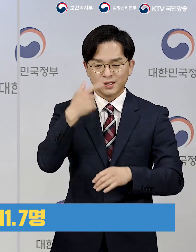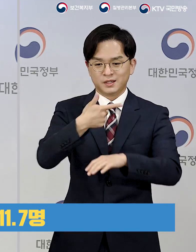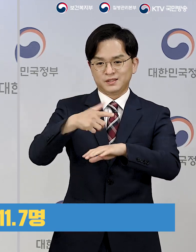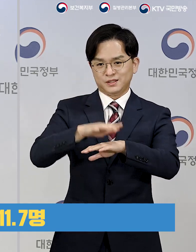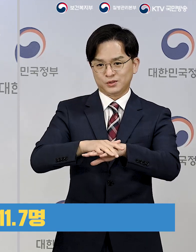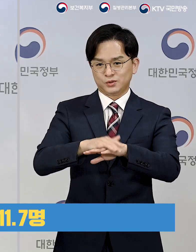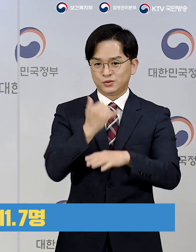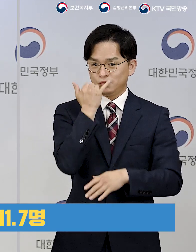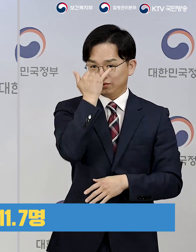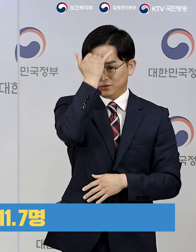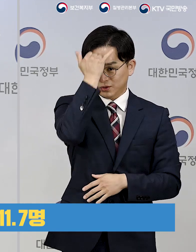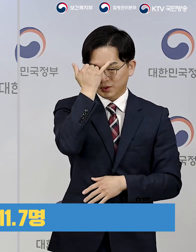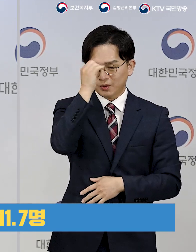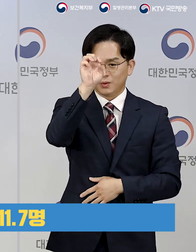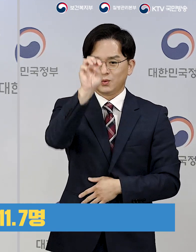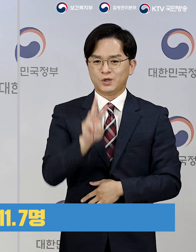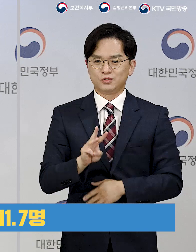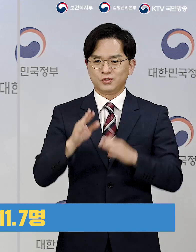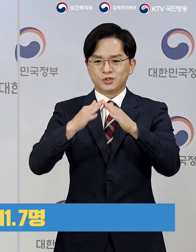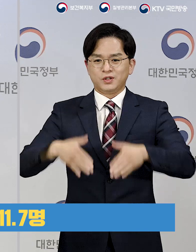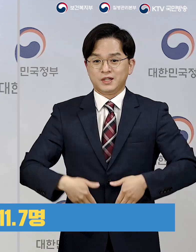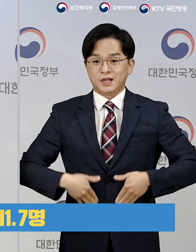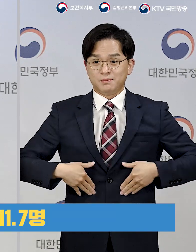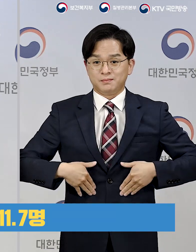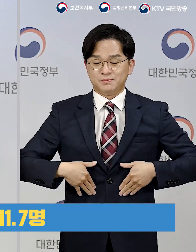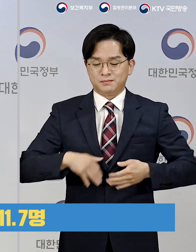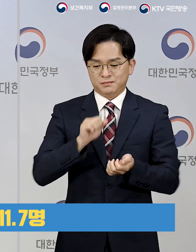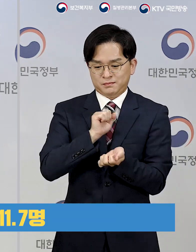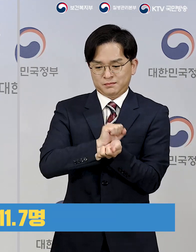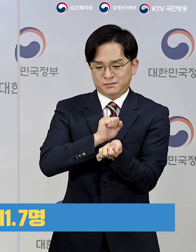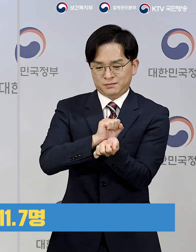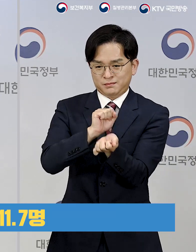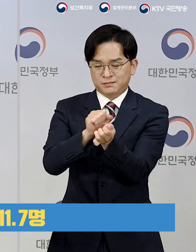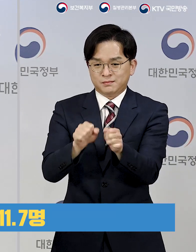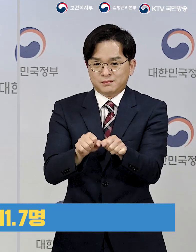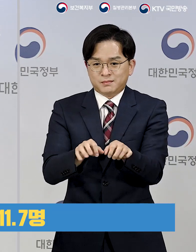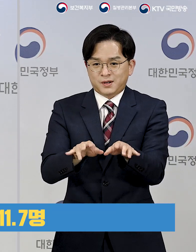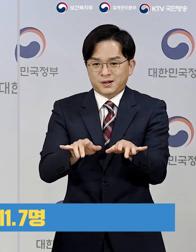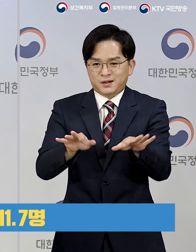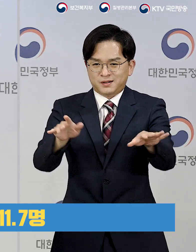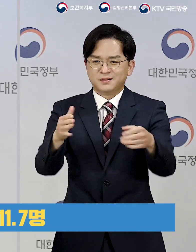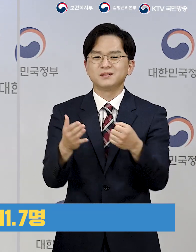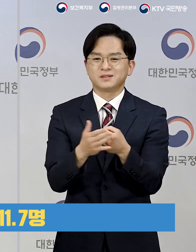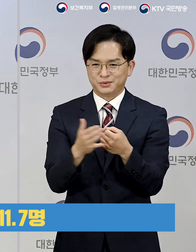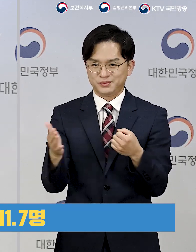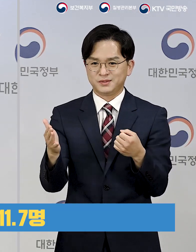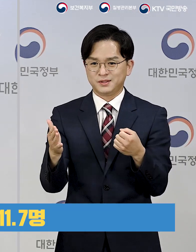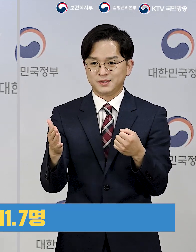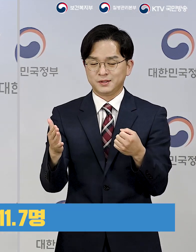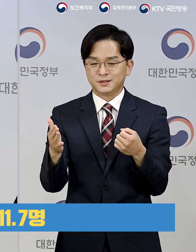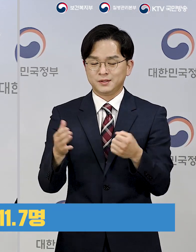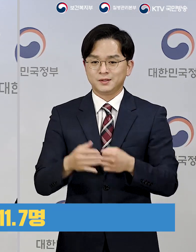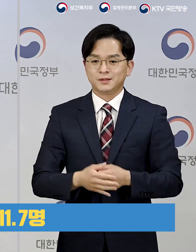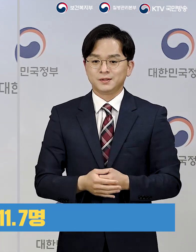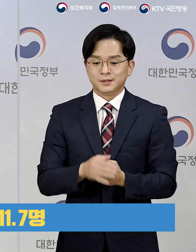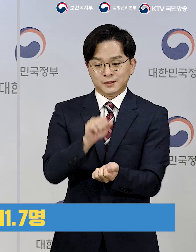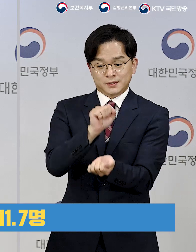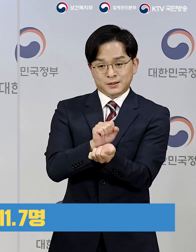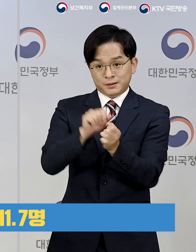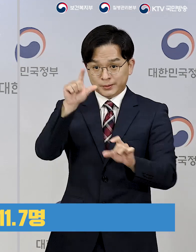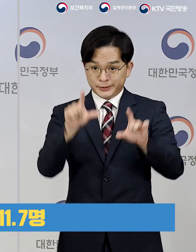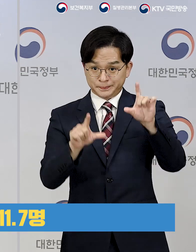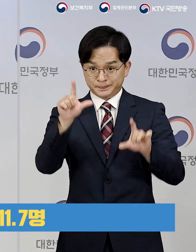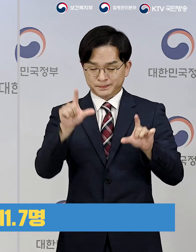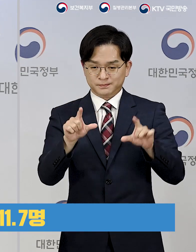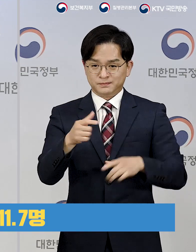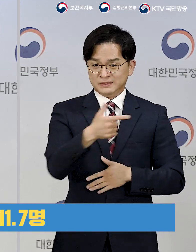최근 확진자 발생이 대전과 충청, 대구, 경북, 광주, 전남 등으로 확산되는 경향에 따른